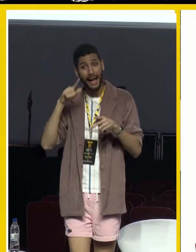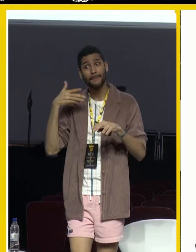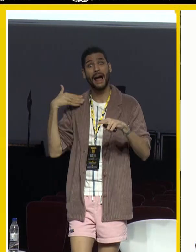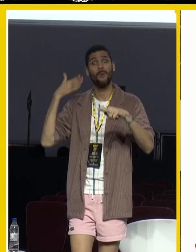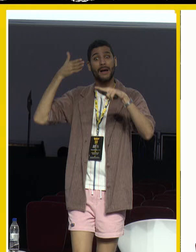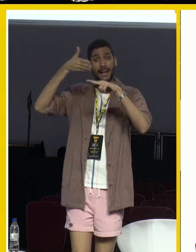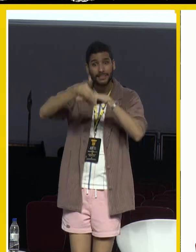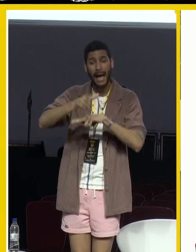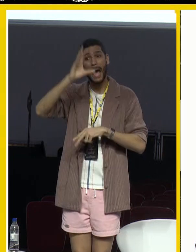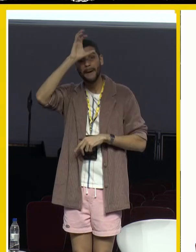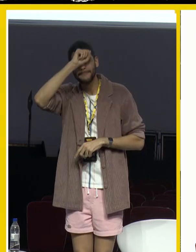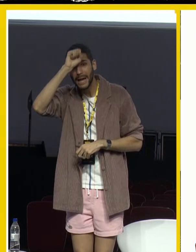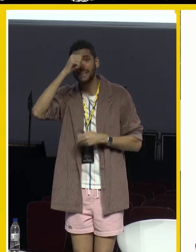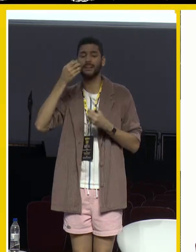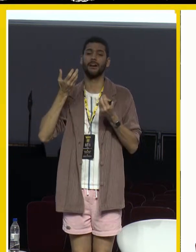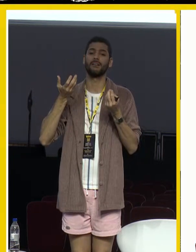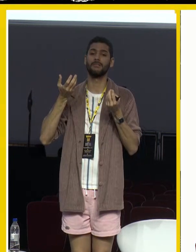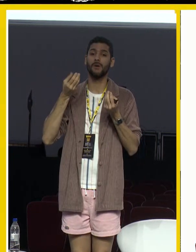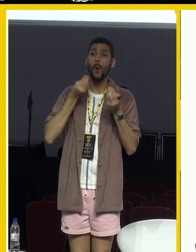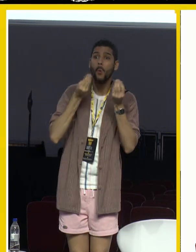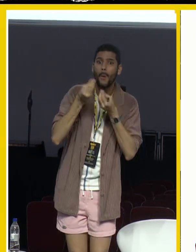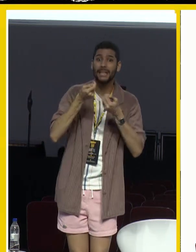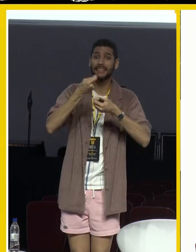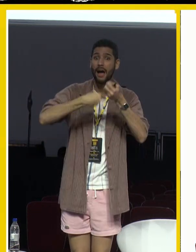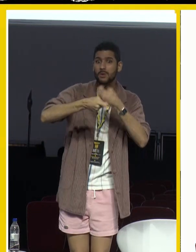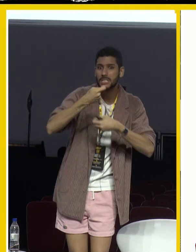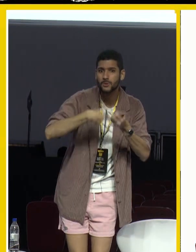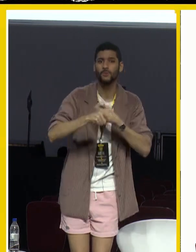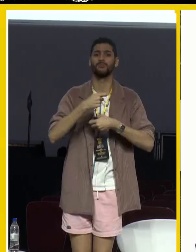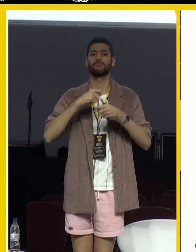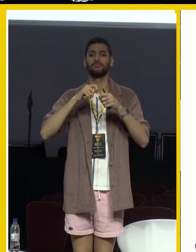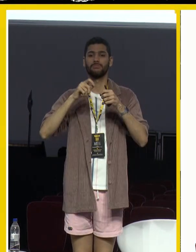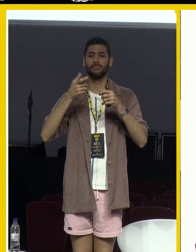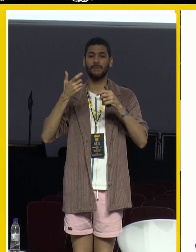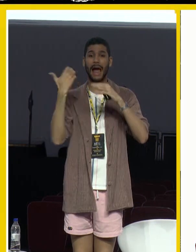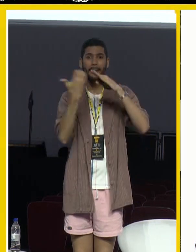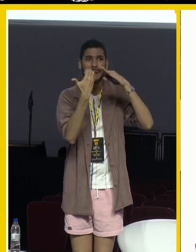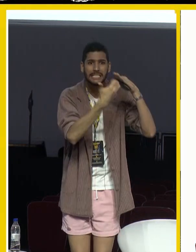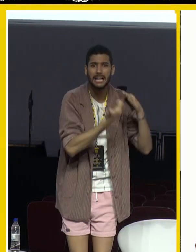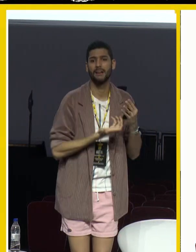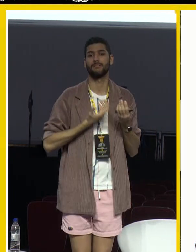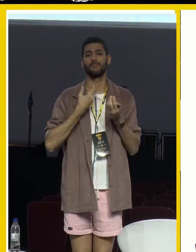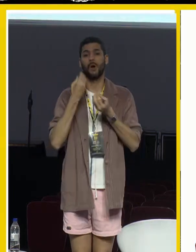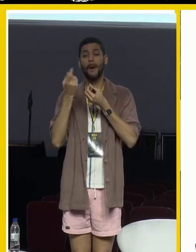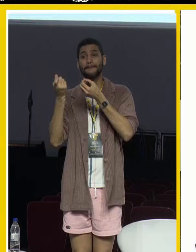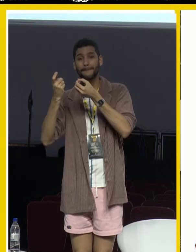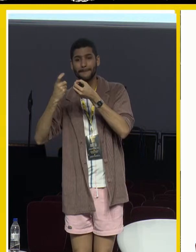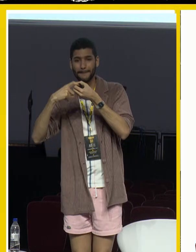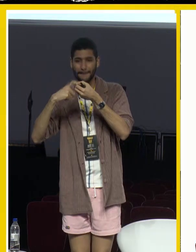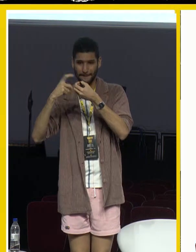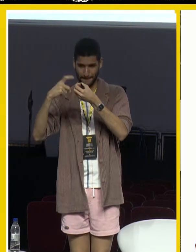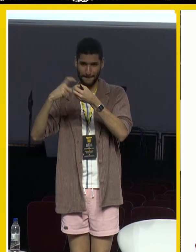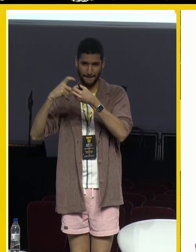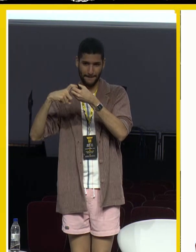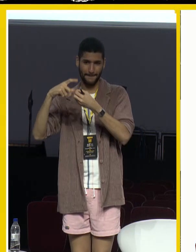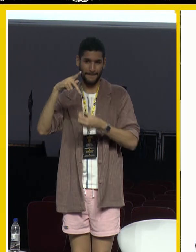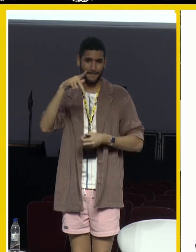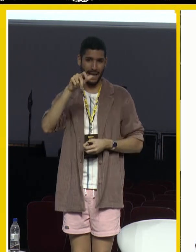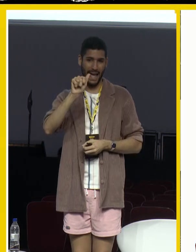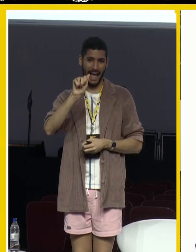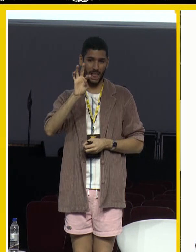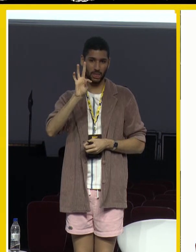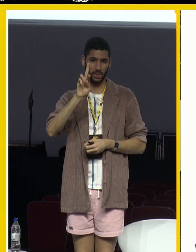e aí muita gente pode pensar o que é esse e chico é esse concurso então esse curso é esse recurso foi voltado para